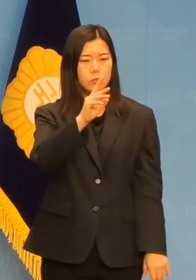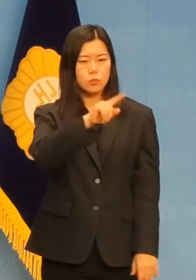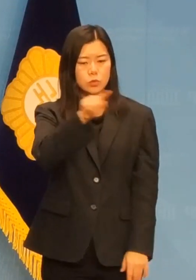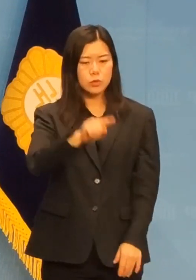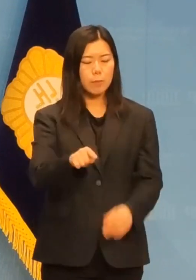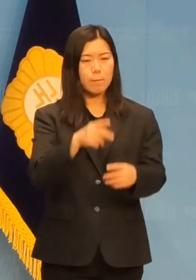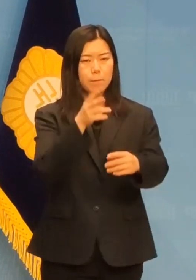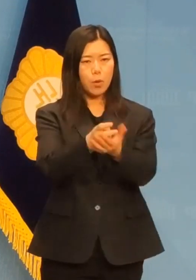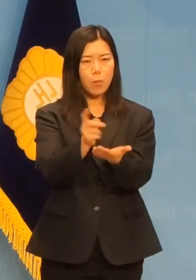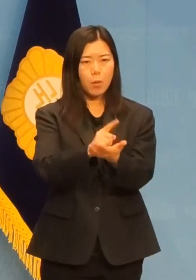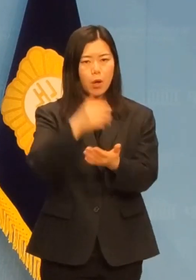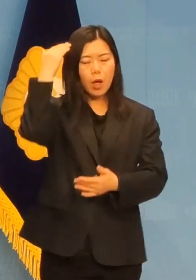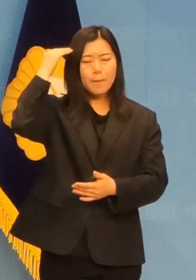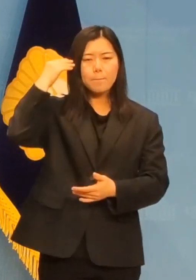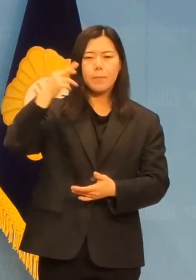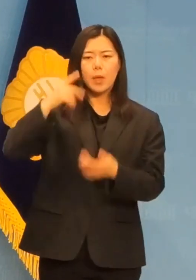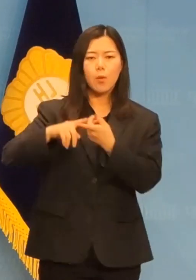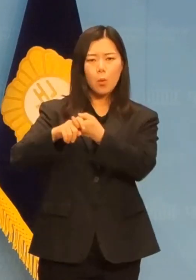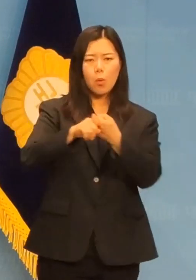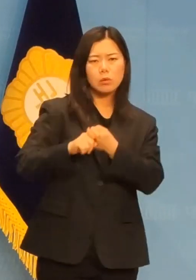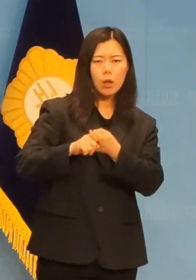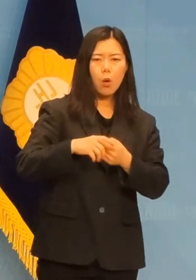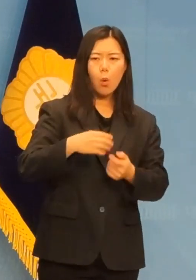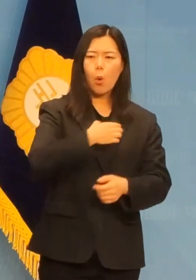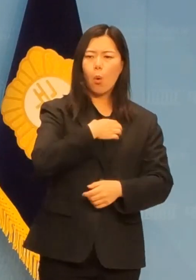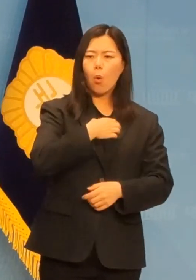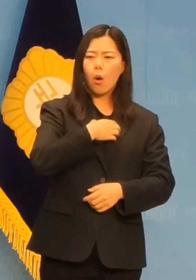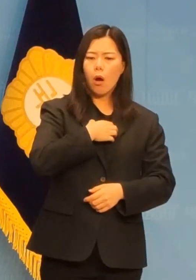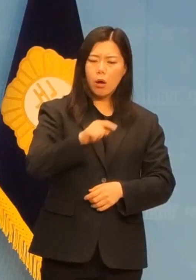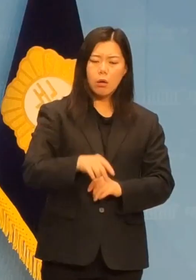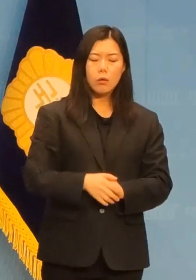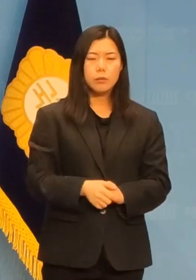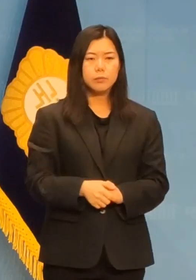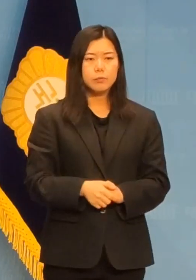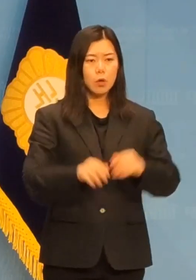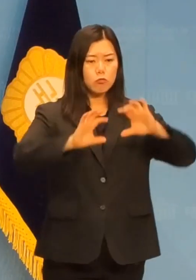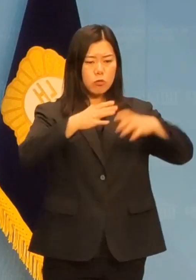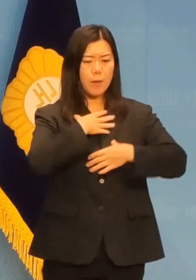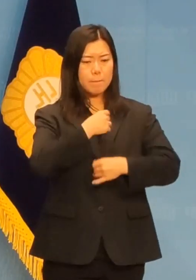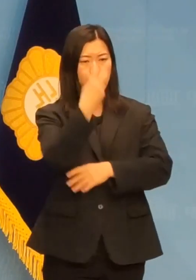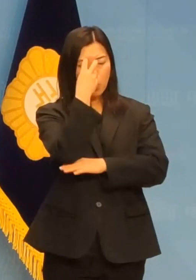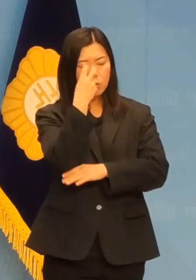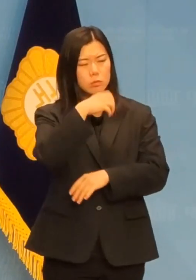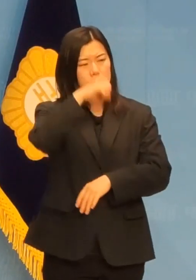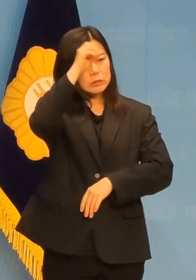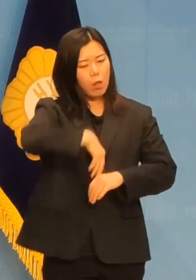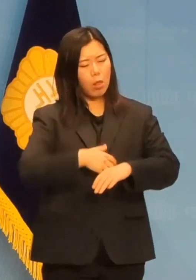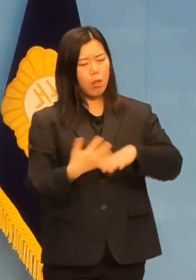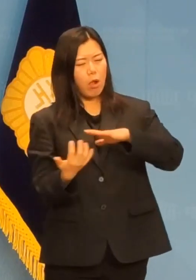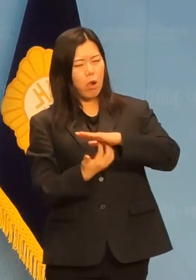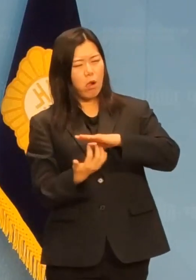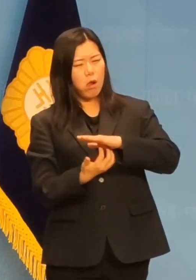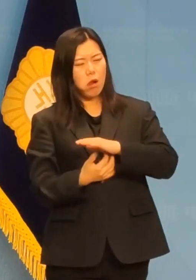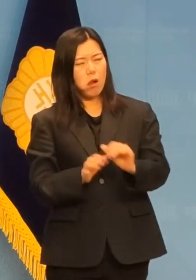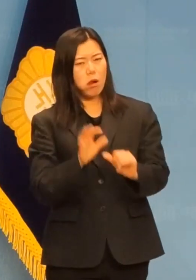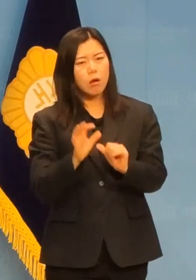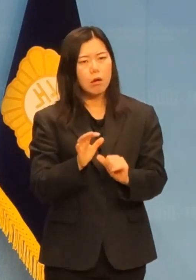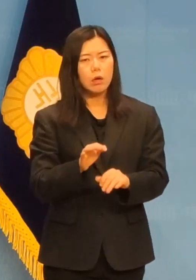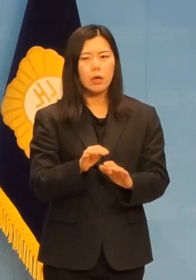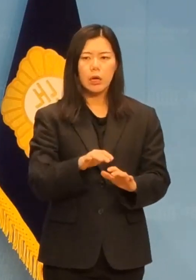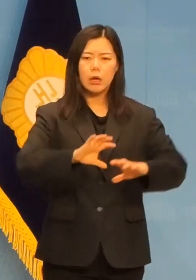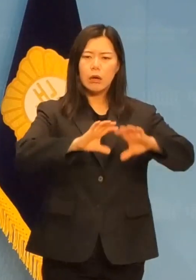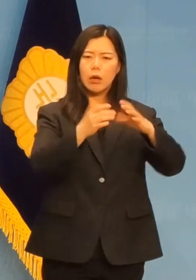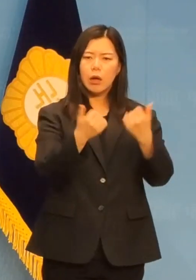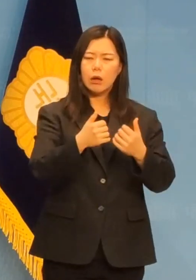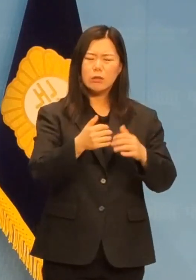한미 공조의 틀을 흔드는 매우 위험한 발상이며 국가안보를 전략적 도구로 삼는